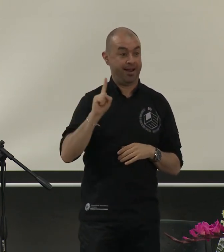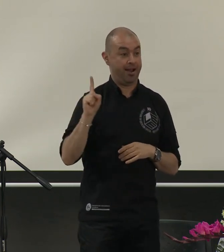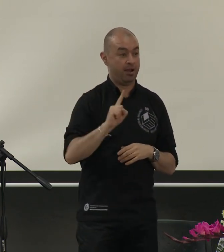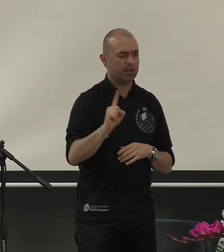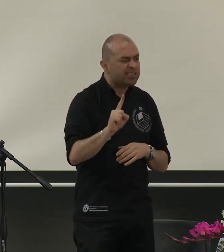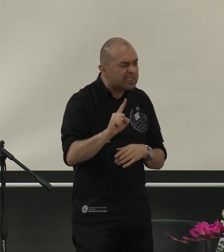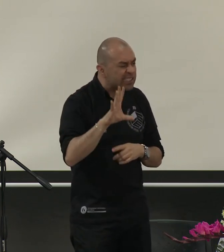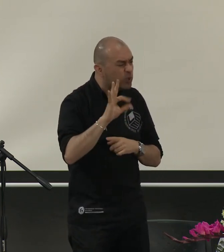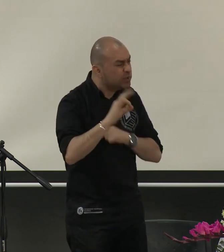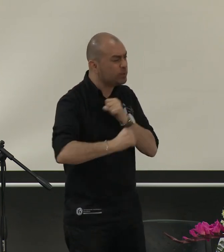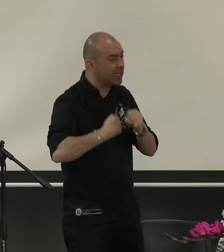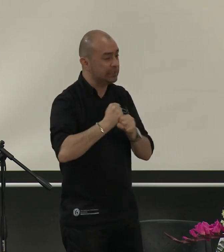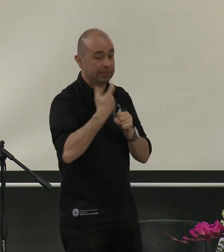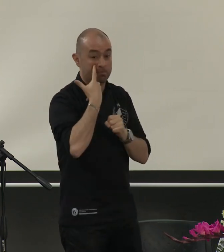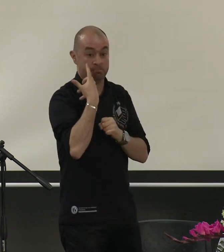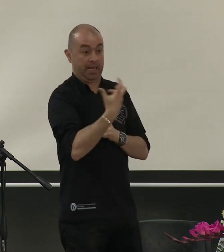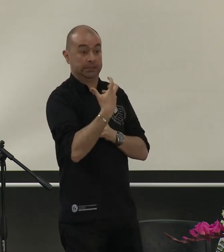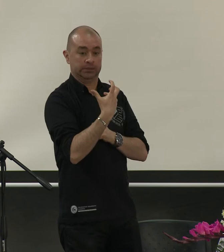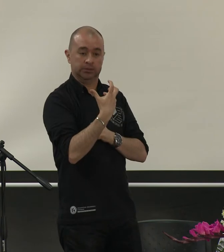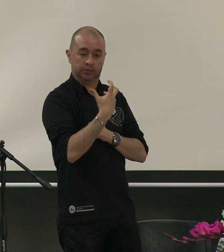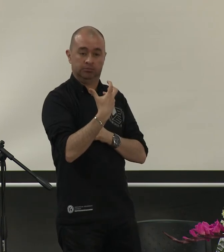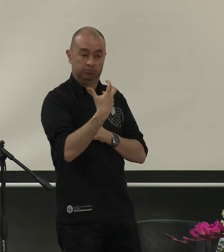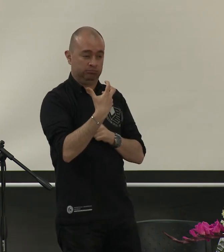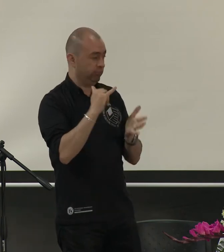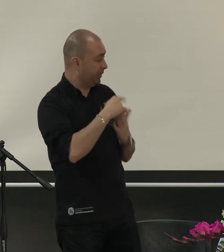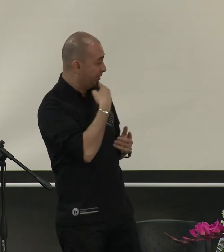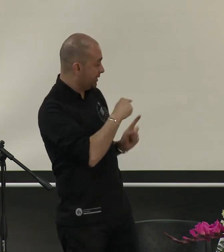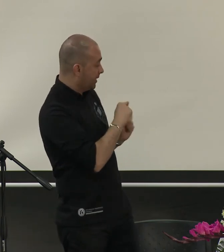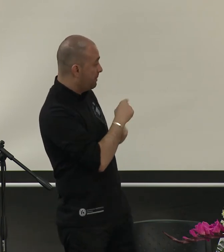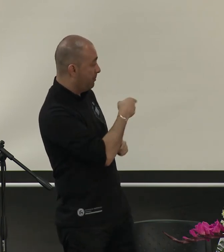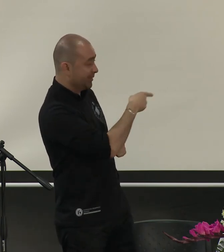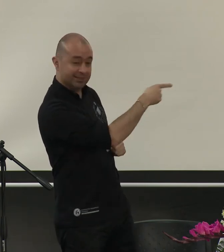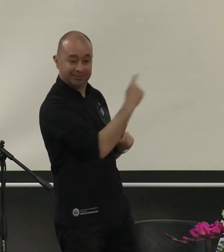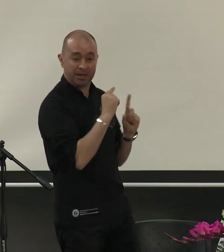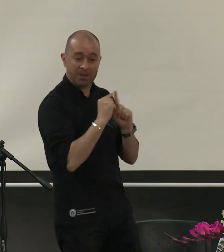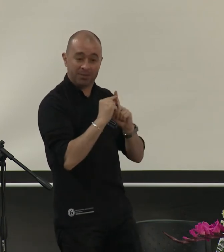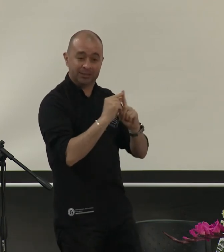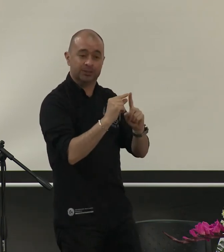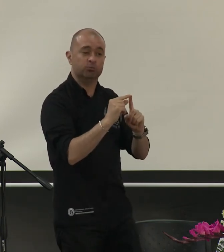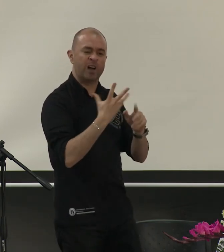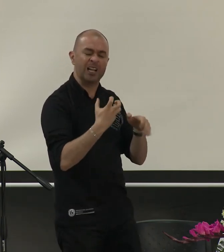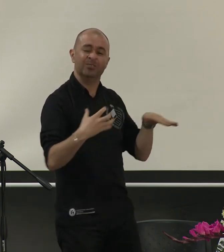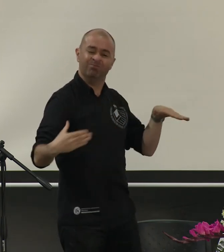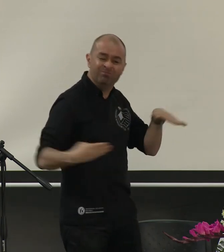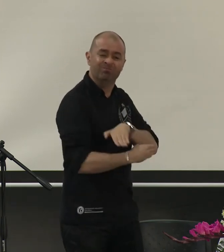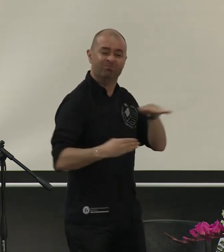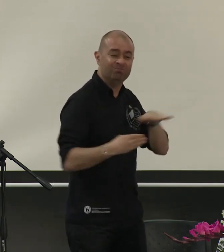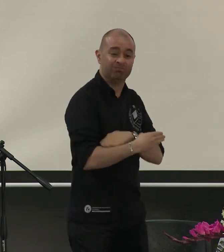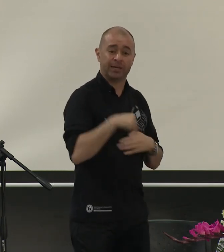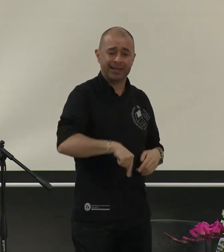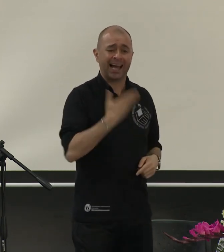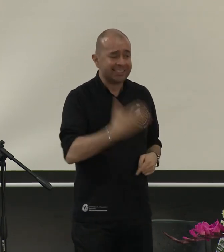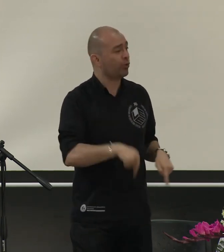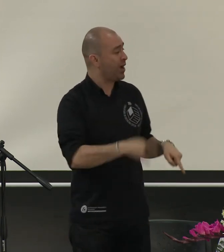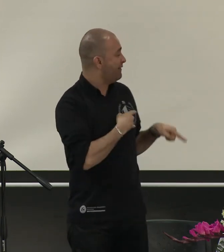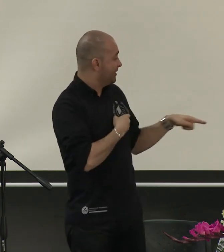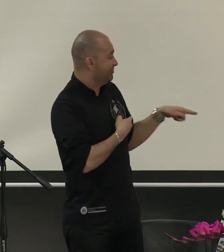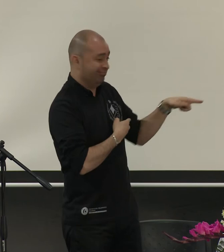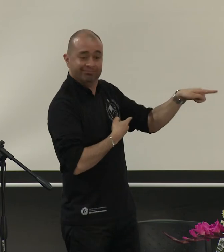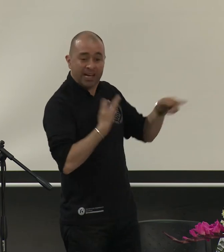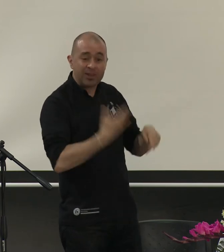compromiso de recordar estos 50 años de la licenciatura que como lo decían los demás